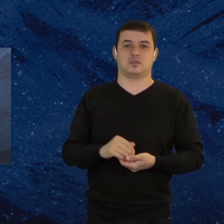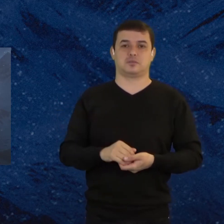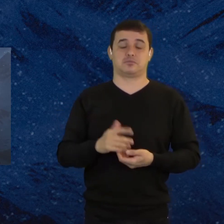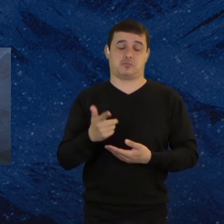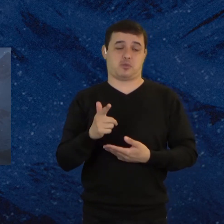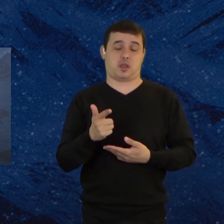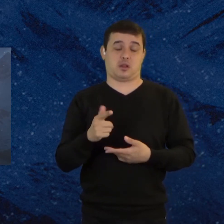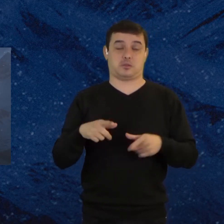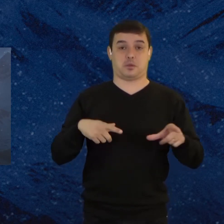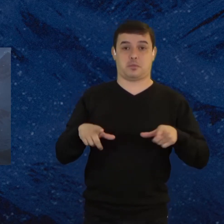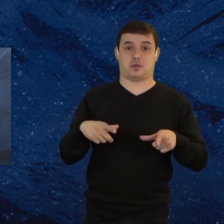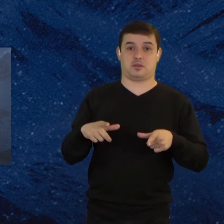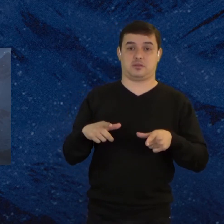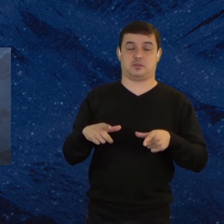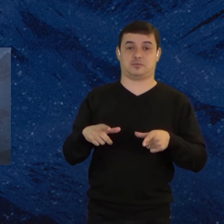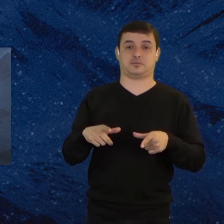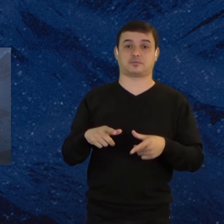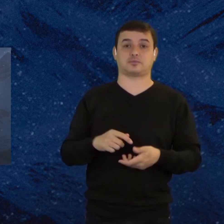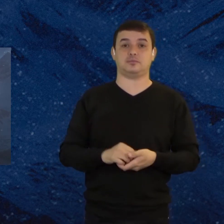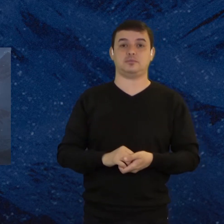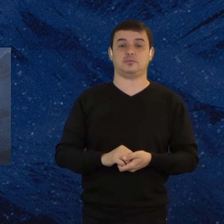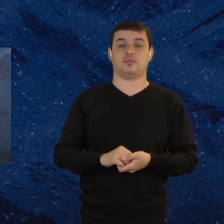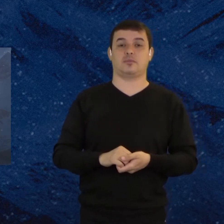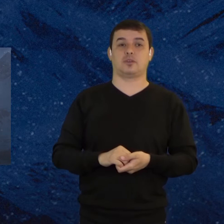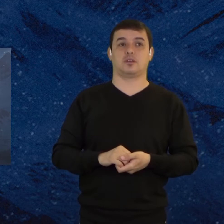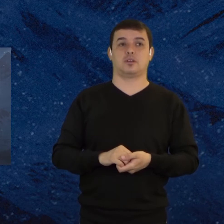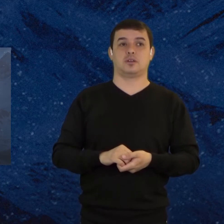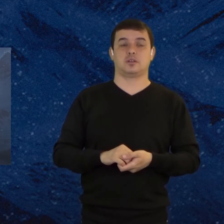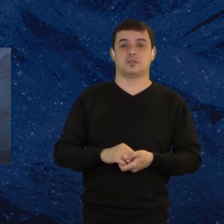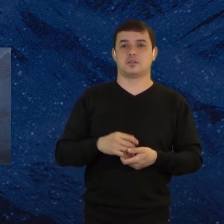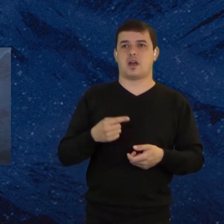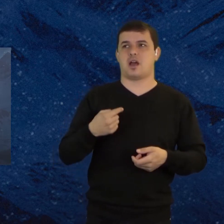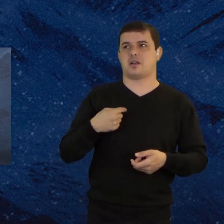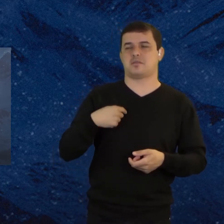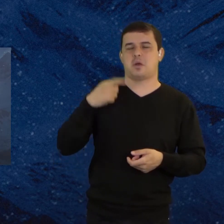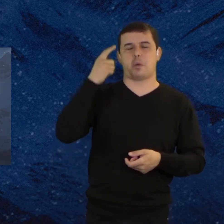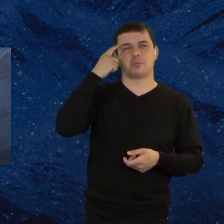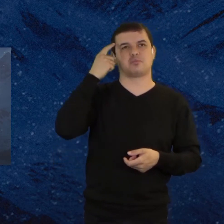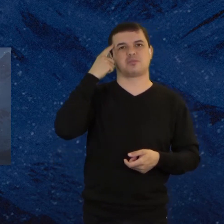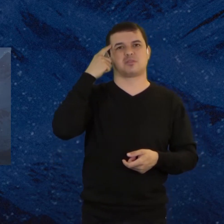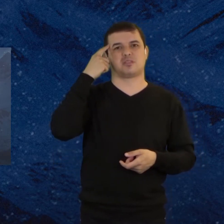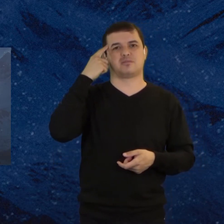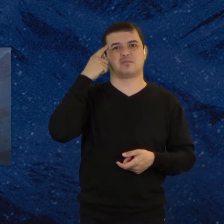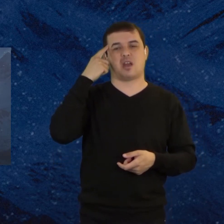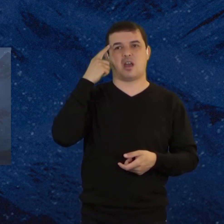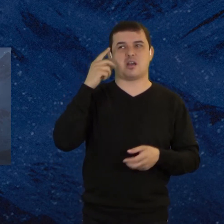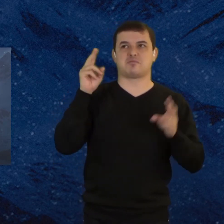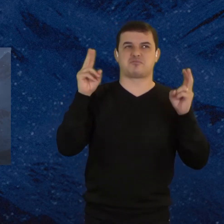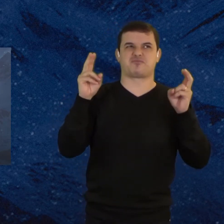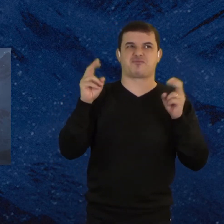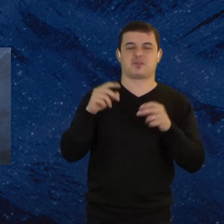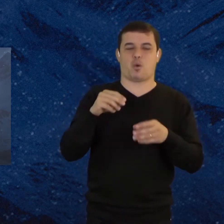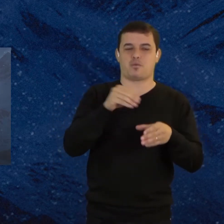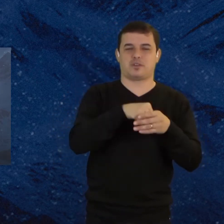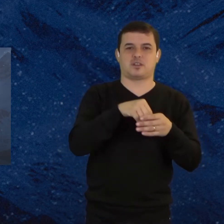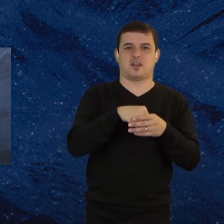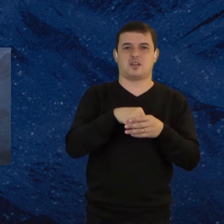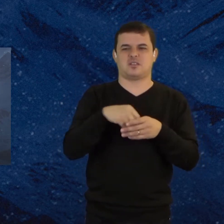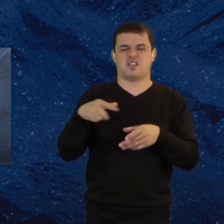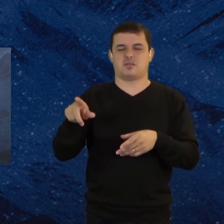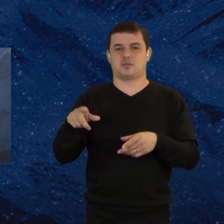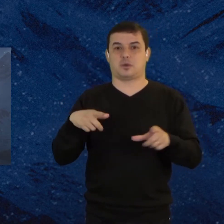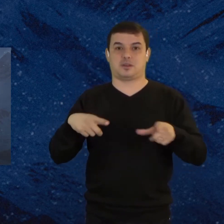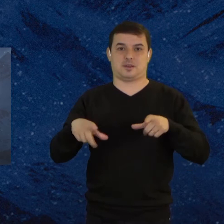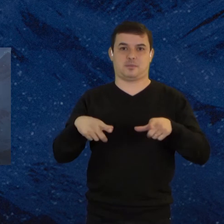talvez ainda não estão no mercado de trabalho, podem achar, não, esse assunto aí não é para mim. Isso é para as pessoas que já